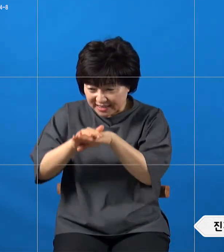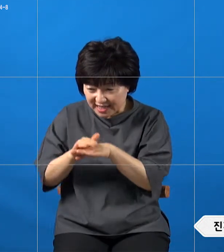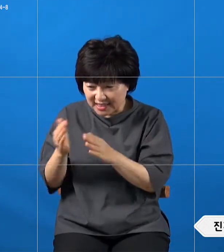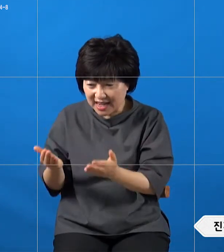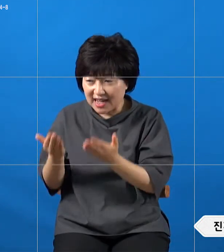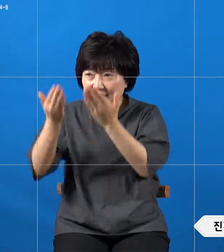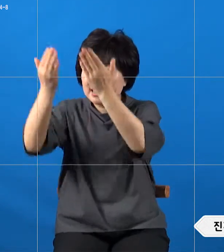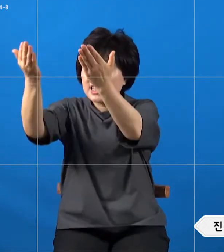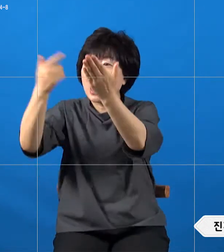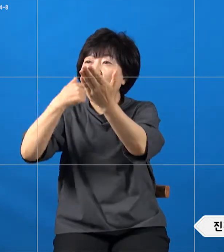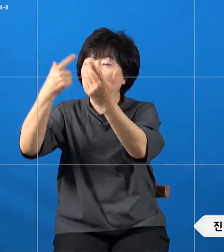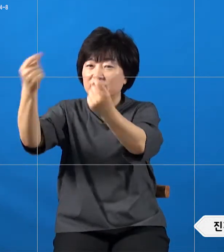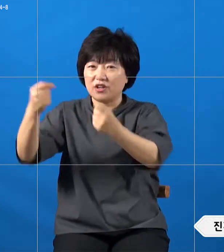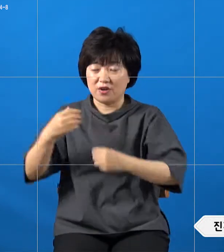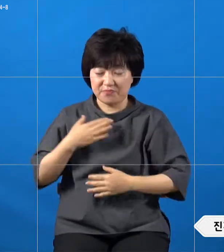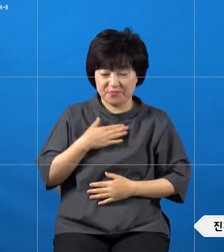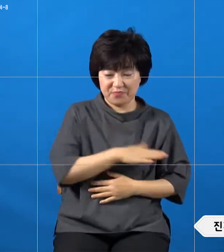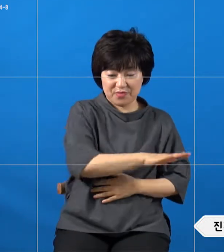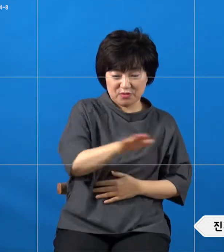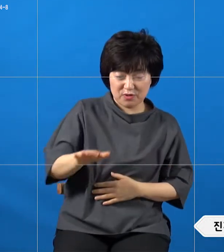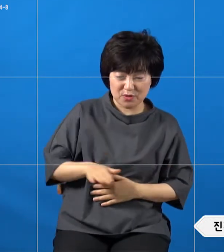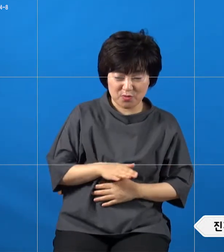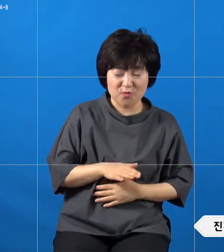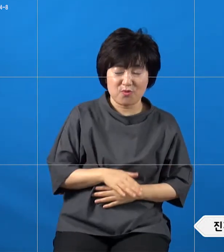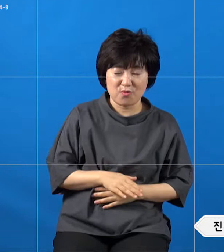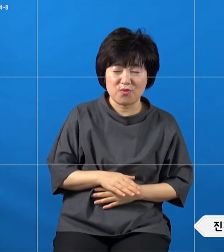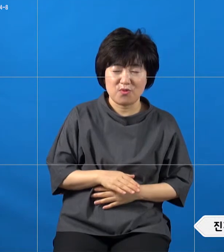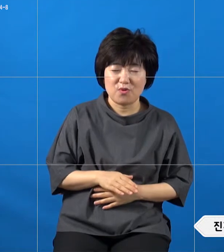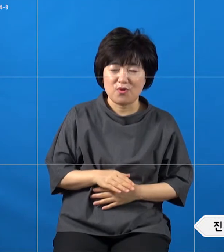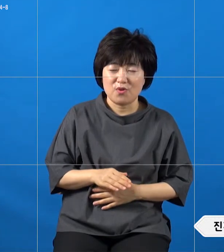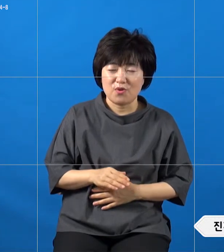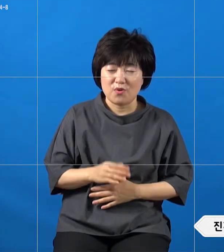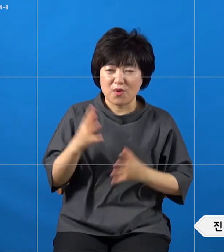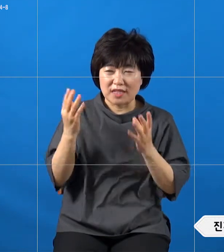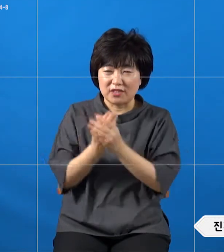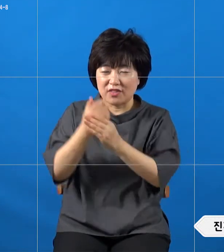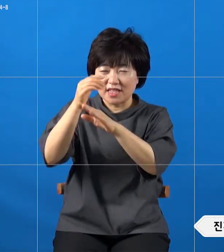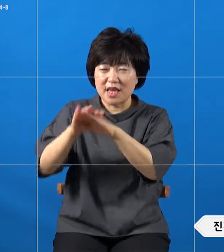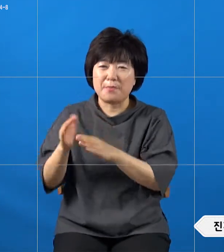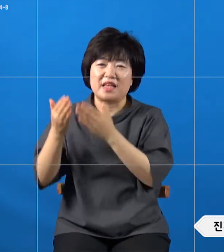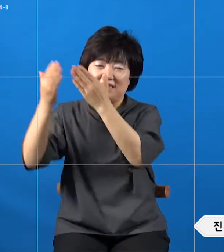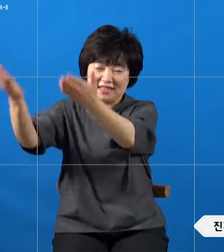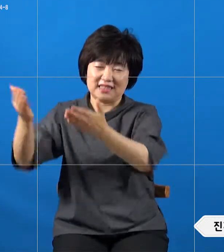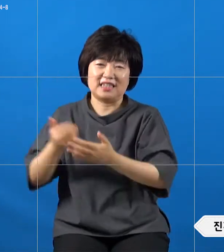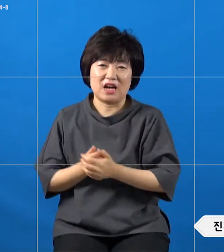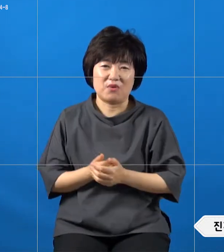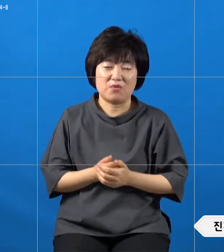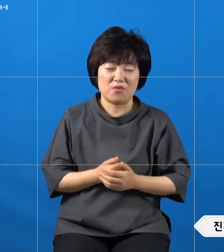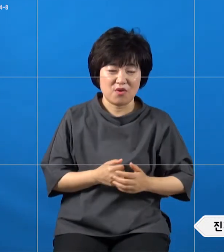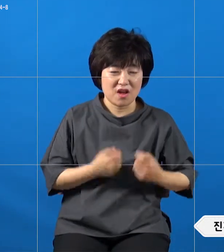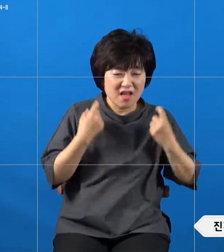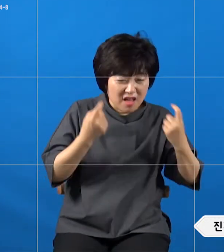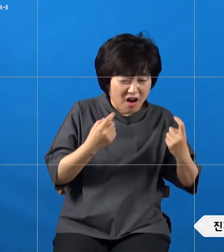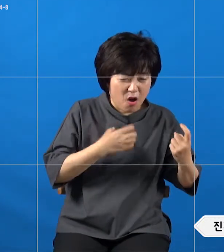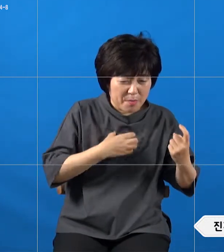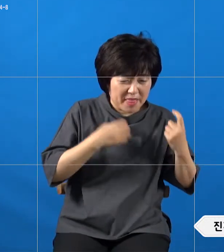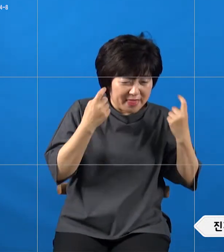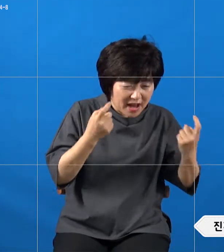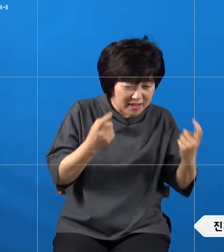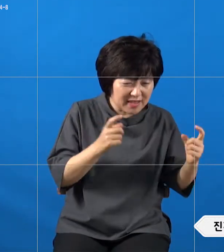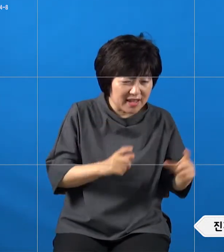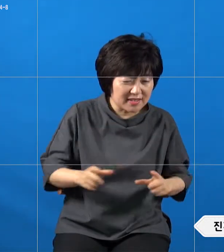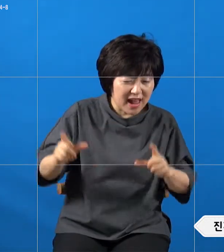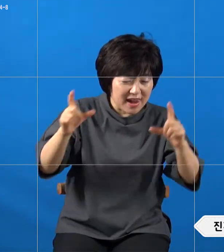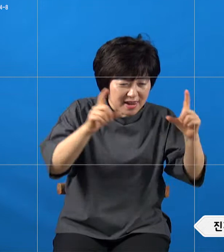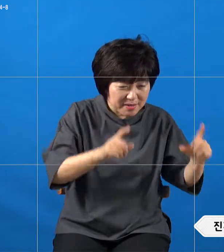산돌같이 이 험한 나그네의 삶을 살으라고, 바로 그렇게 모퉁이 돌인